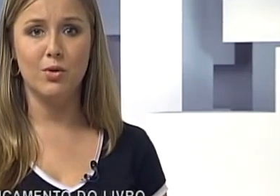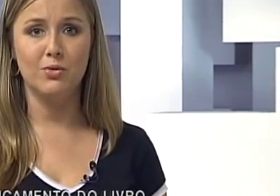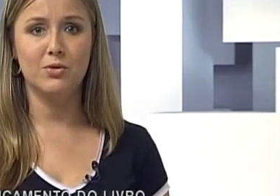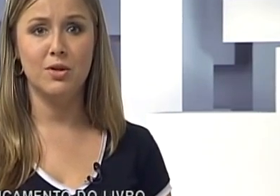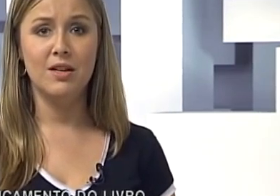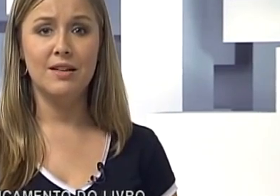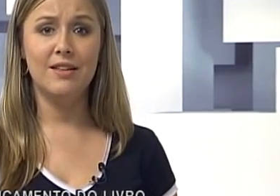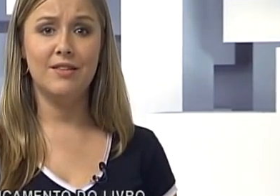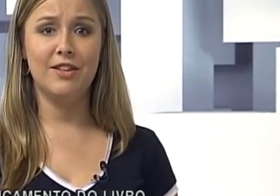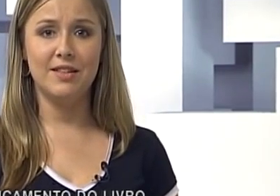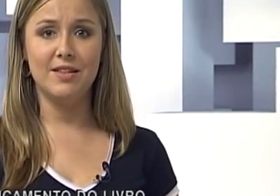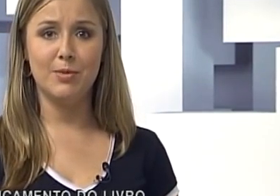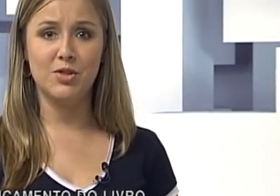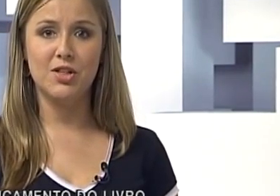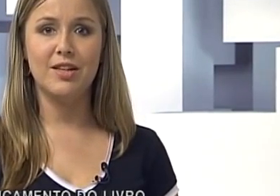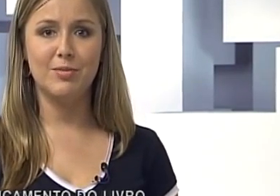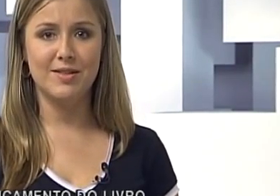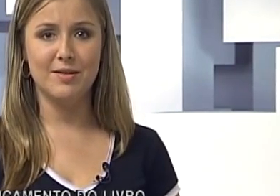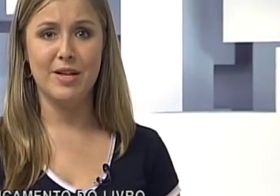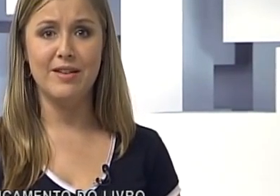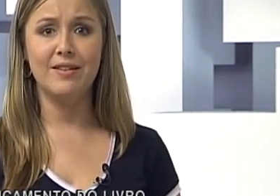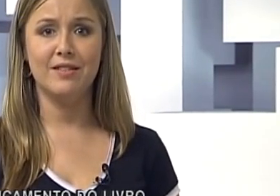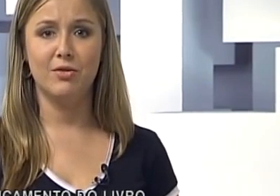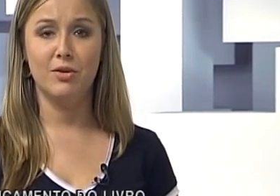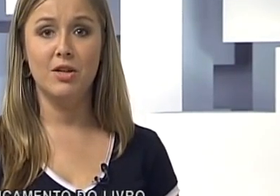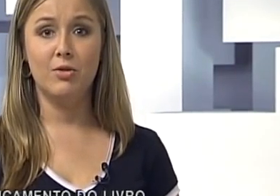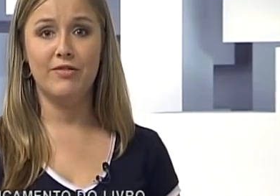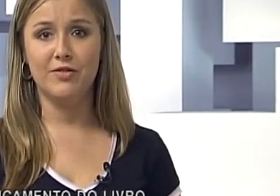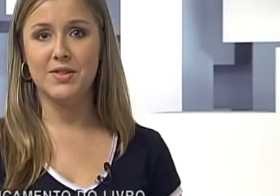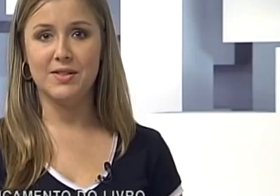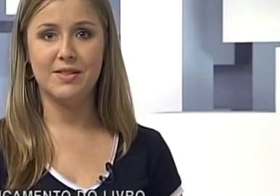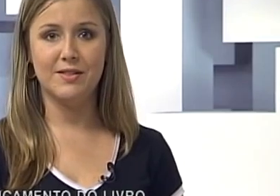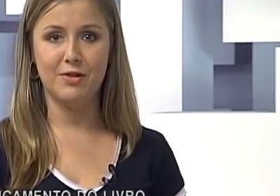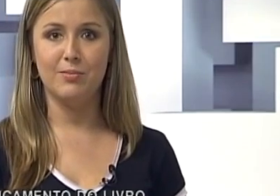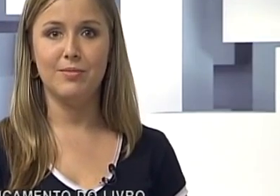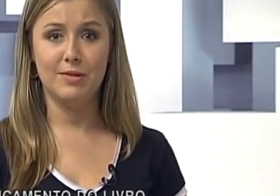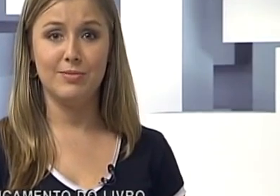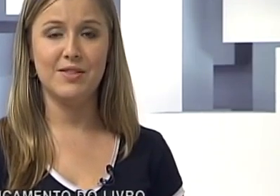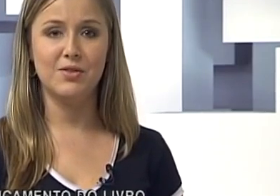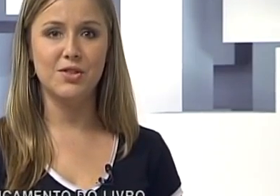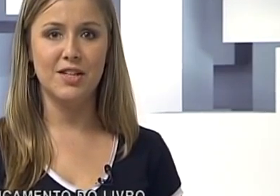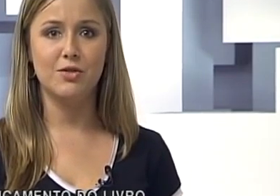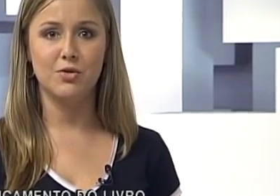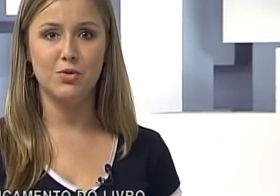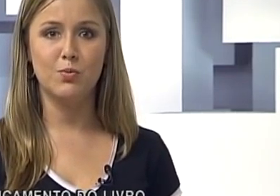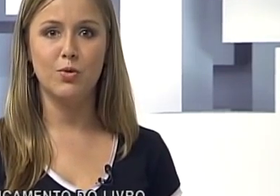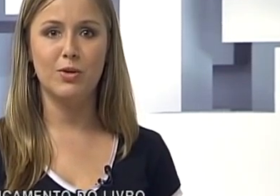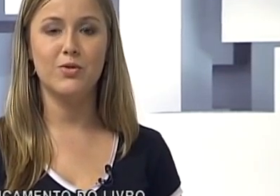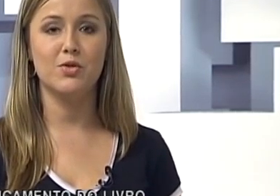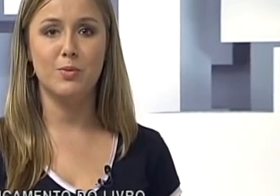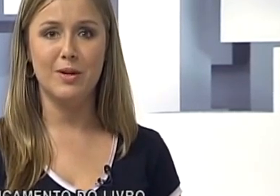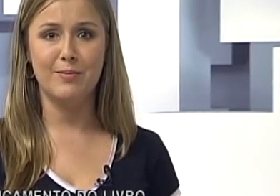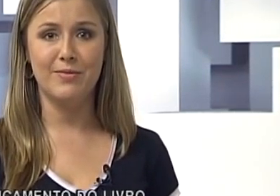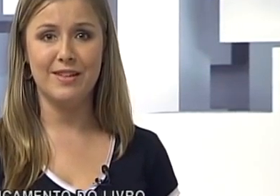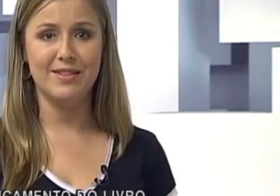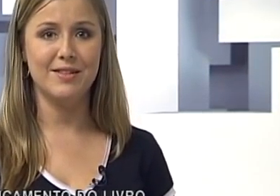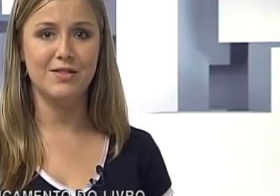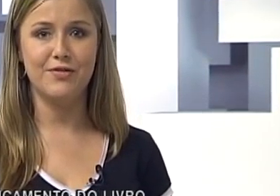hora do conto. E vai ter intérprete de Libras também, então o evento vai ser acessível a bastante gente, a todos os públicos. Acho